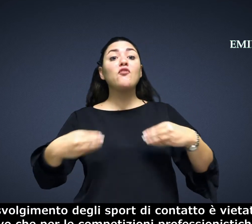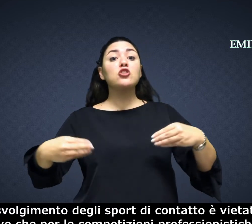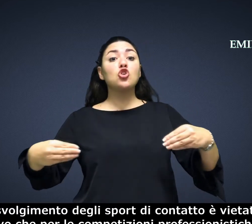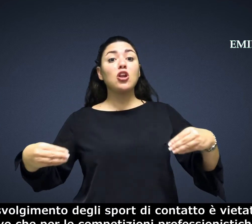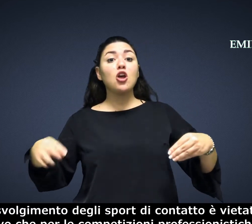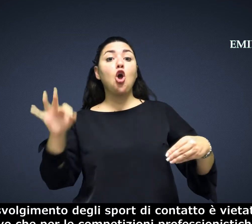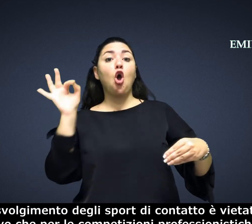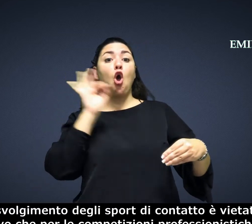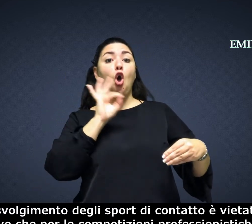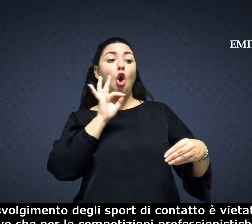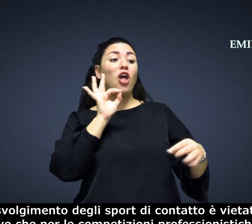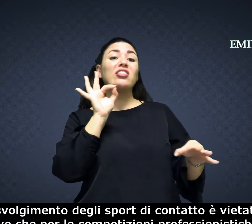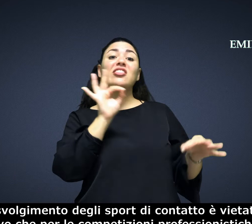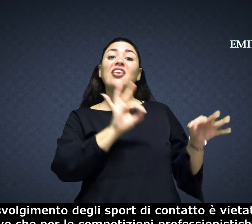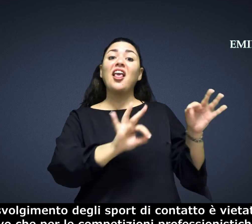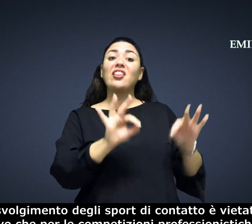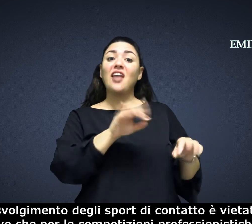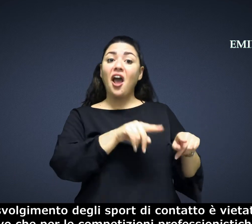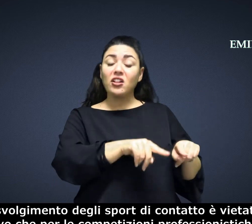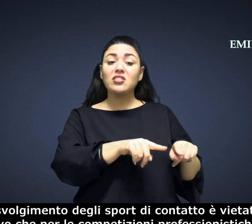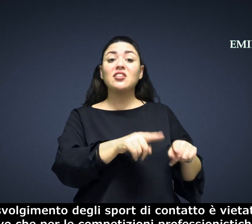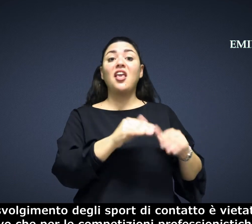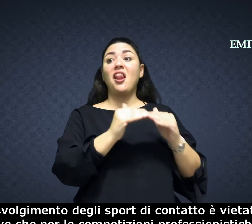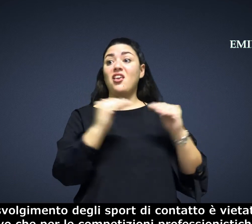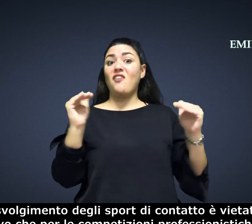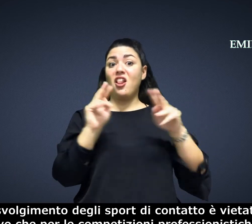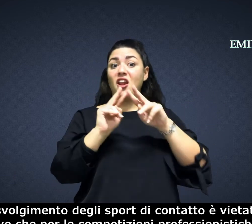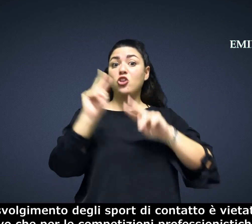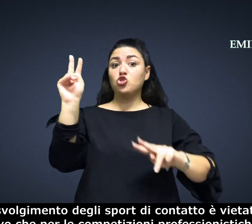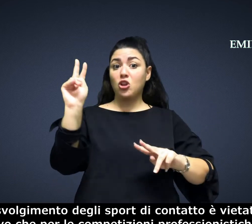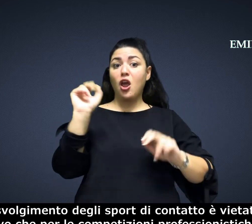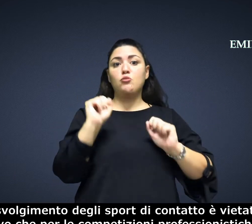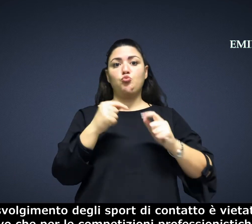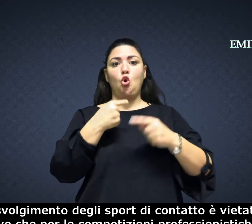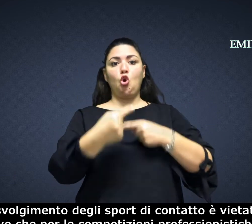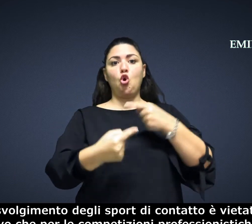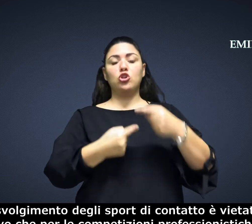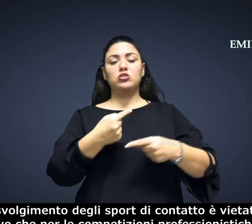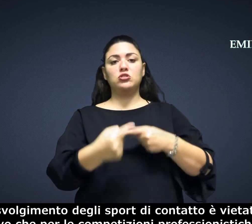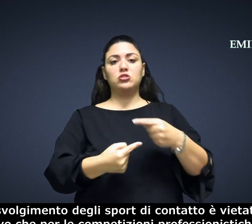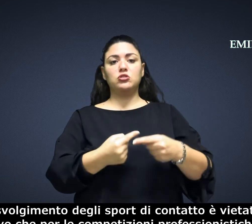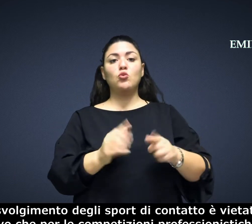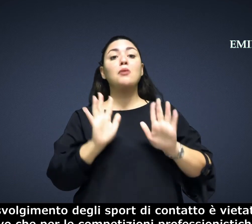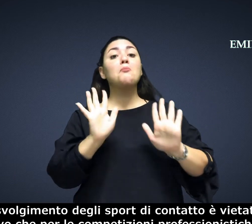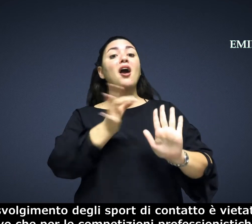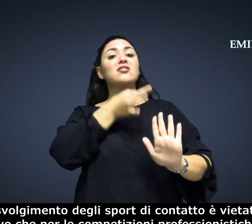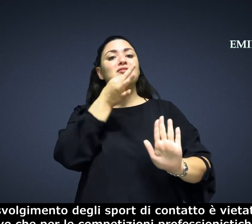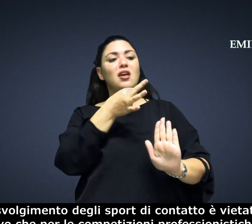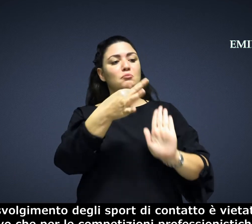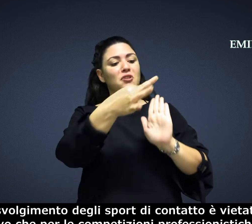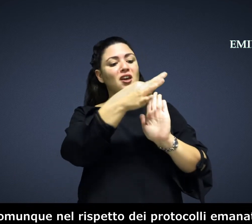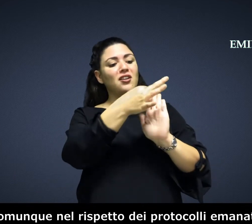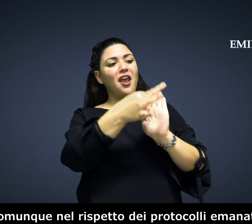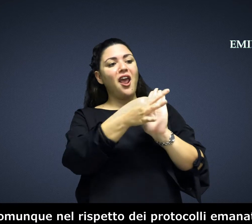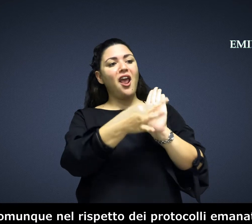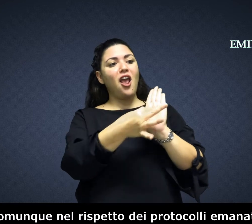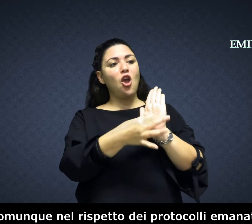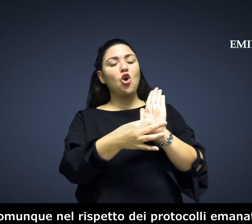Sono sospese l'attività sportiva dilettantistica di base, le scuole e l'attività formativa di avviamento relative agli sport di contatto,